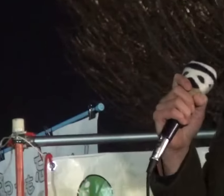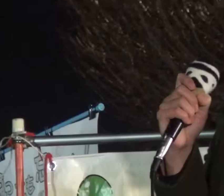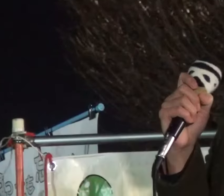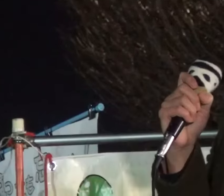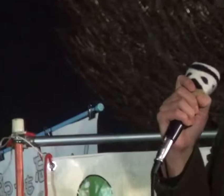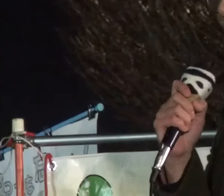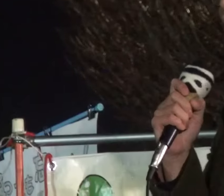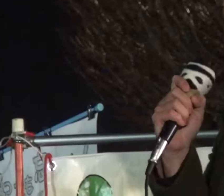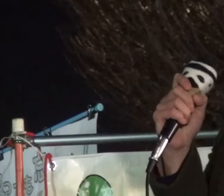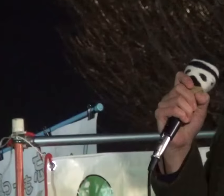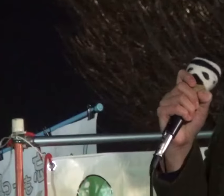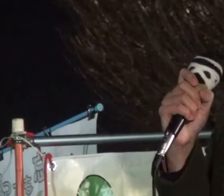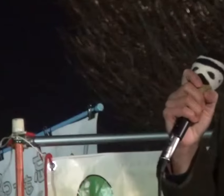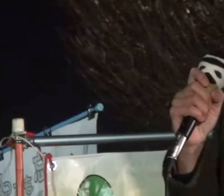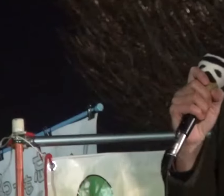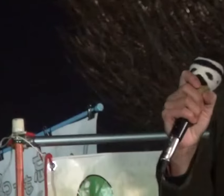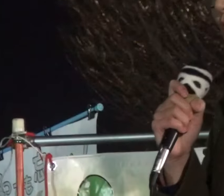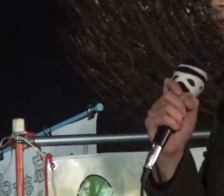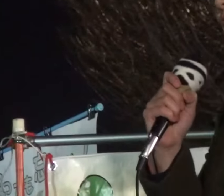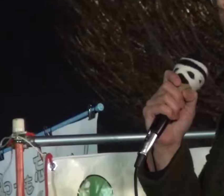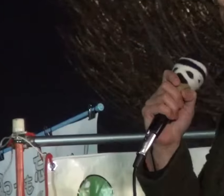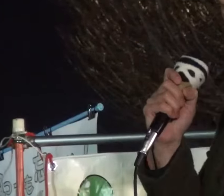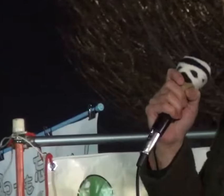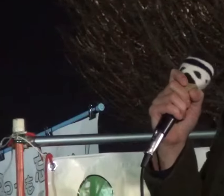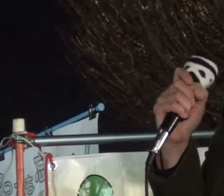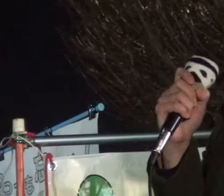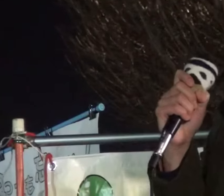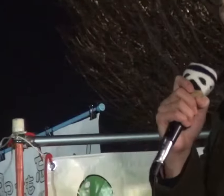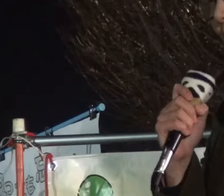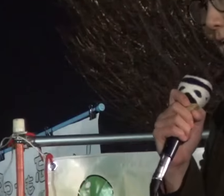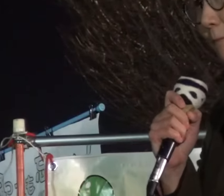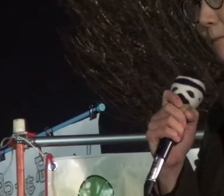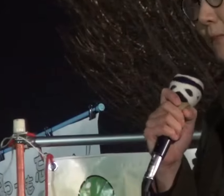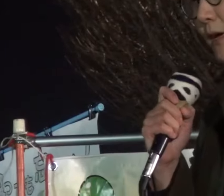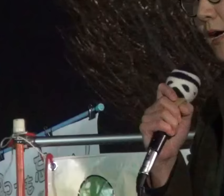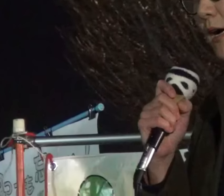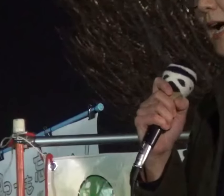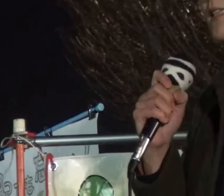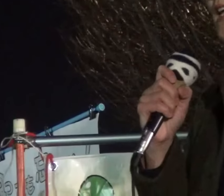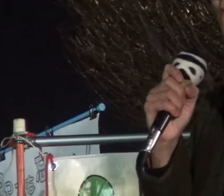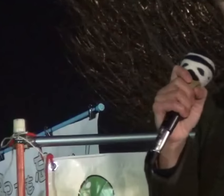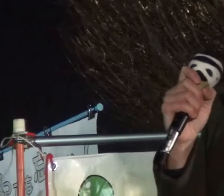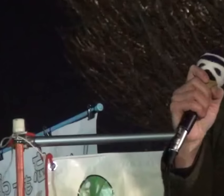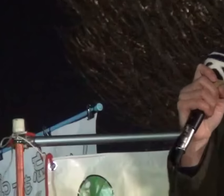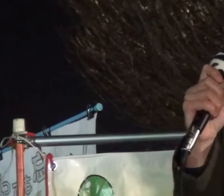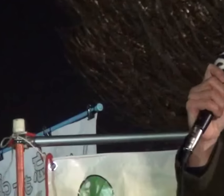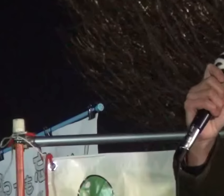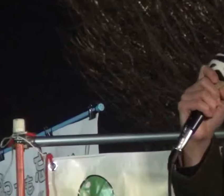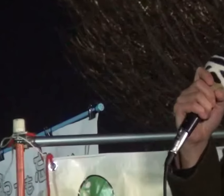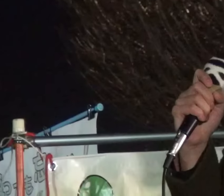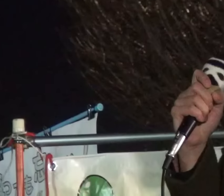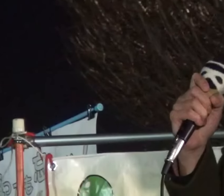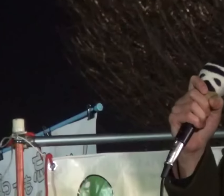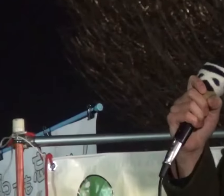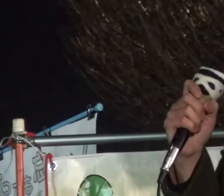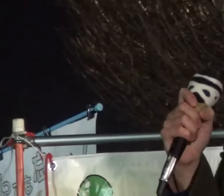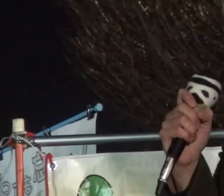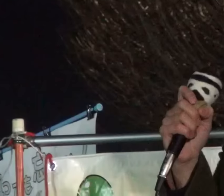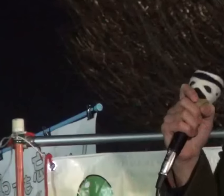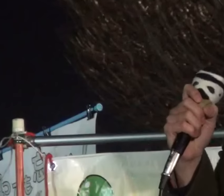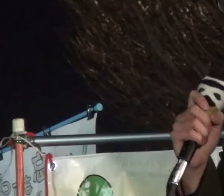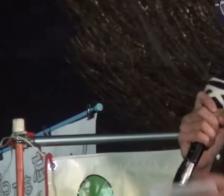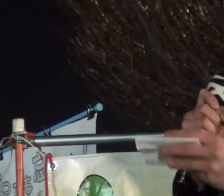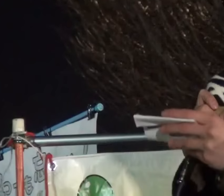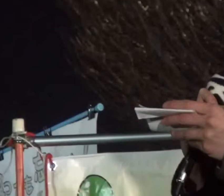者の皆さんの言葉に心が本当に締め付けられる思いでした。官邸前でスピーチをされた方の言